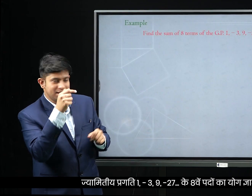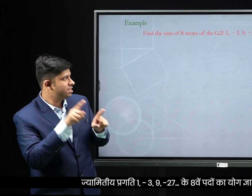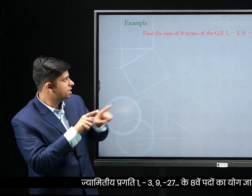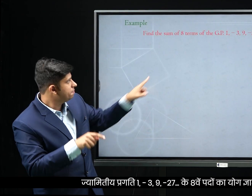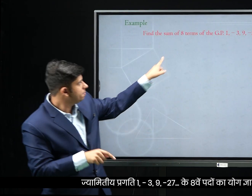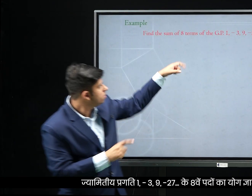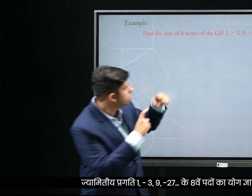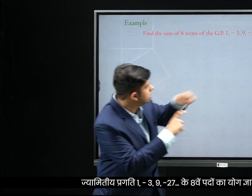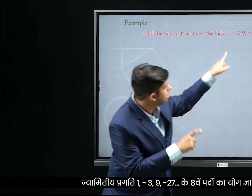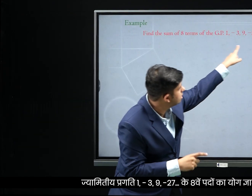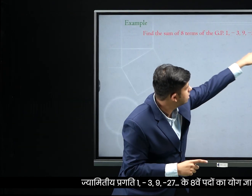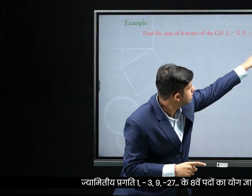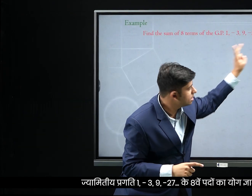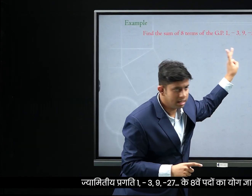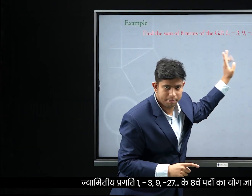का योग ज्ञात कीजिए।